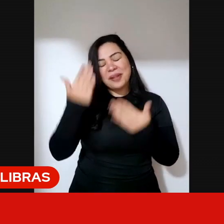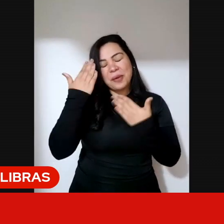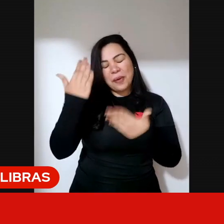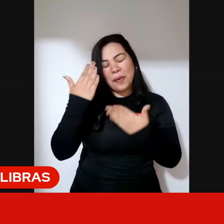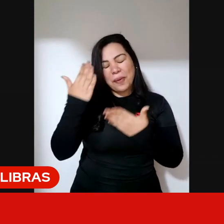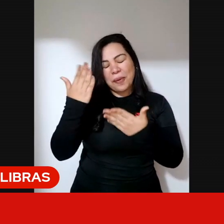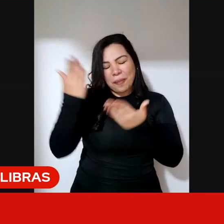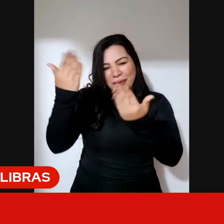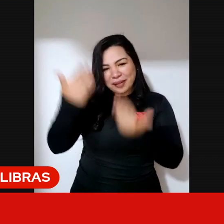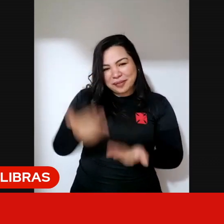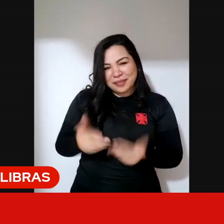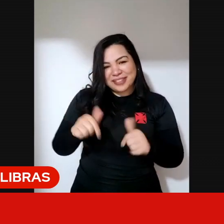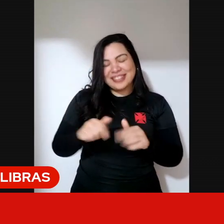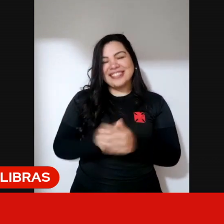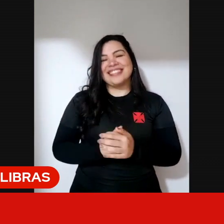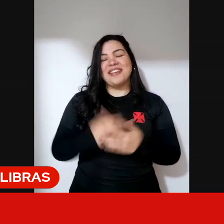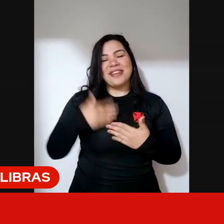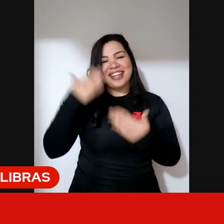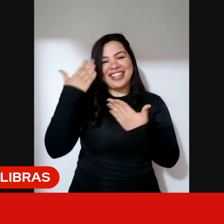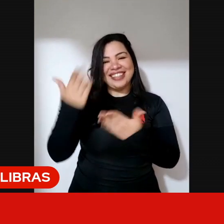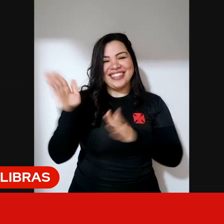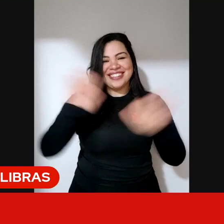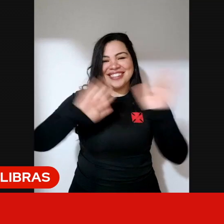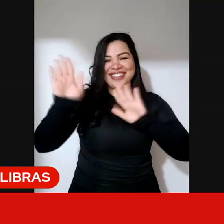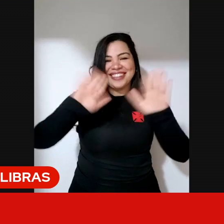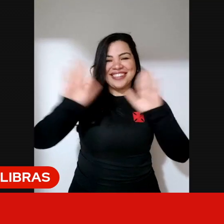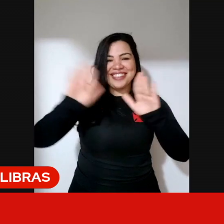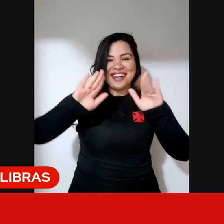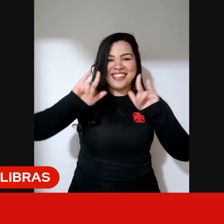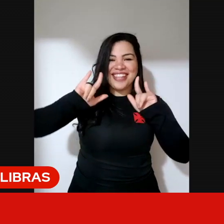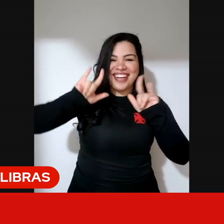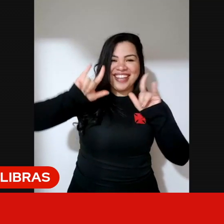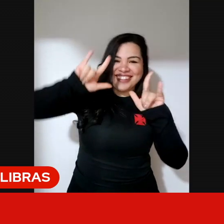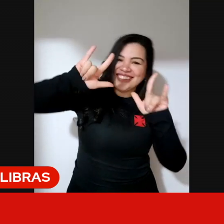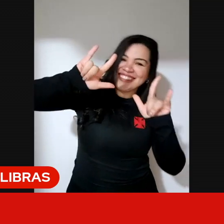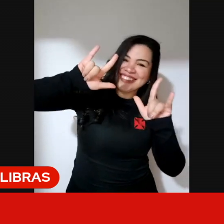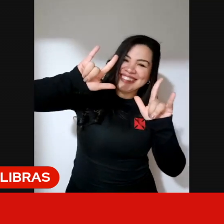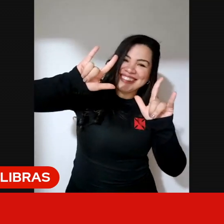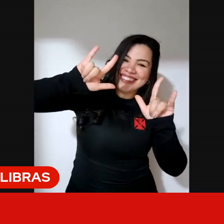presença. Eu que agradeço. Tchau, gente!